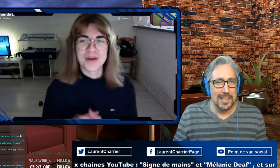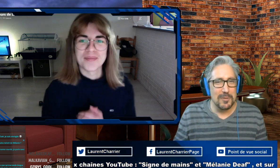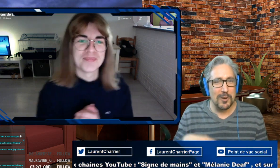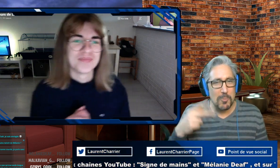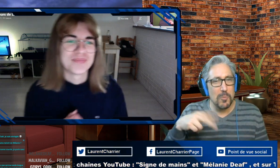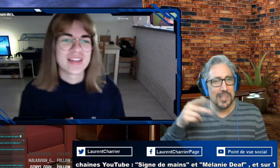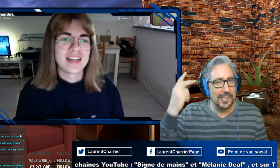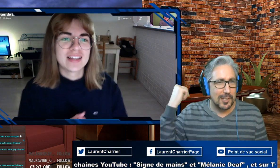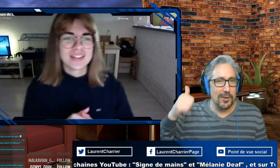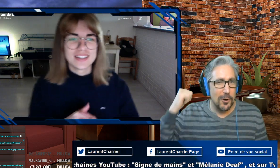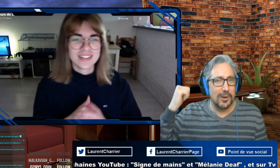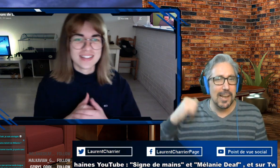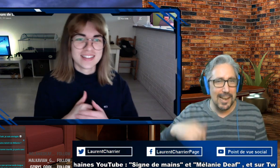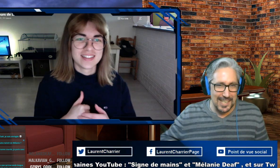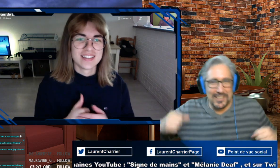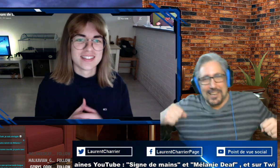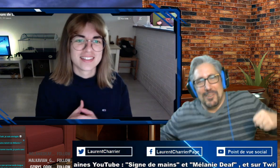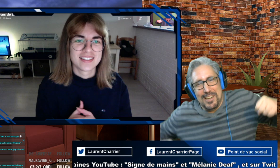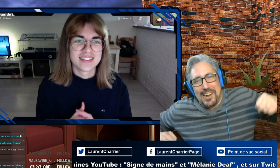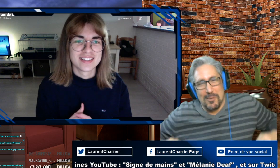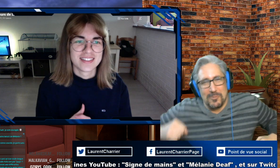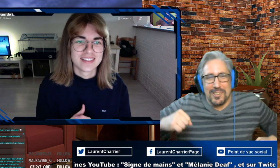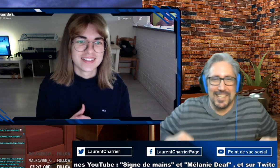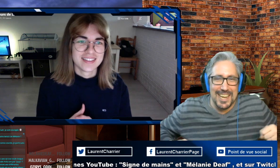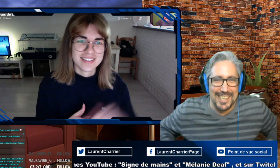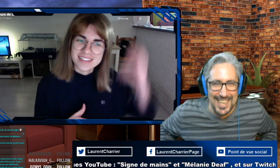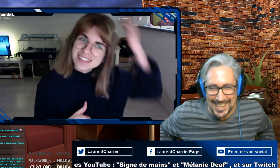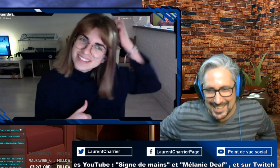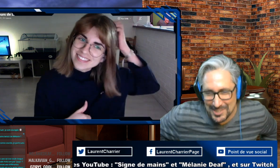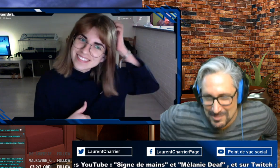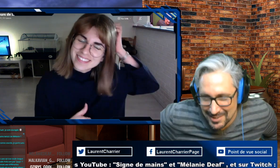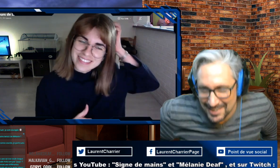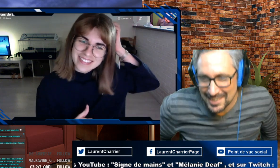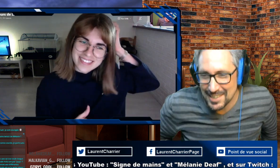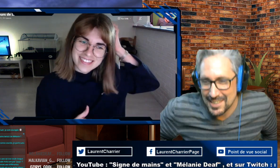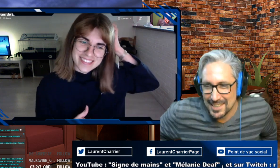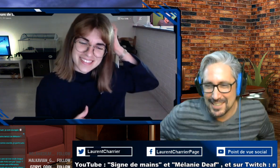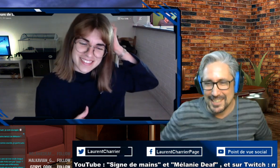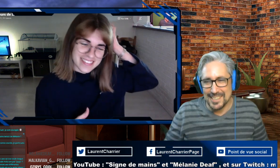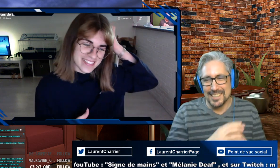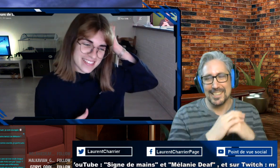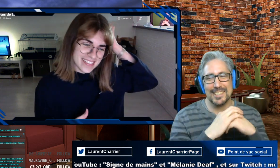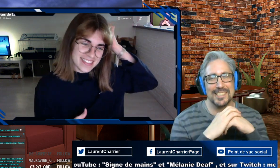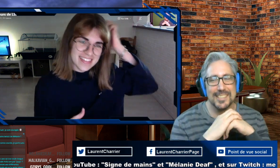Je vais faire comme le ministre anglais là, qui vient avec l'enfoqué derrière et tout.